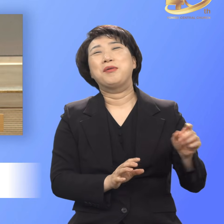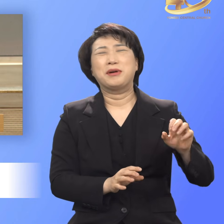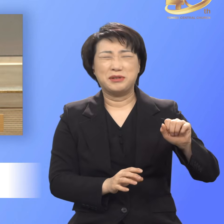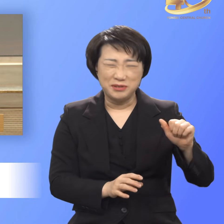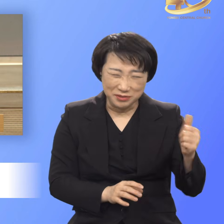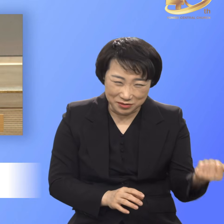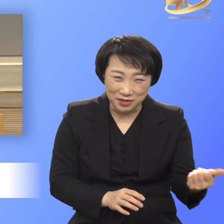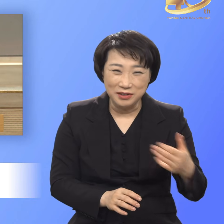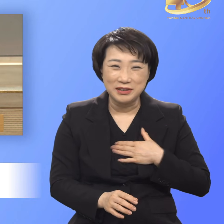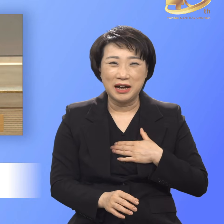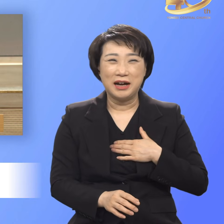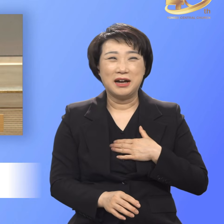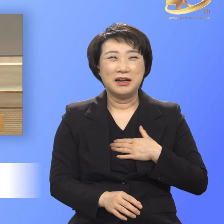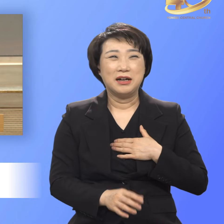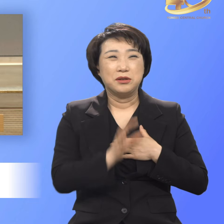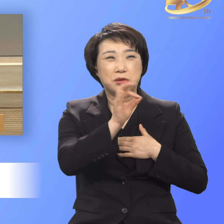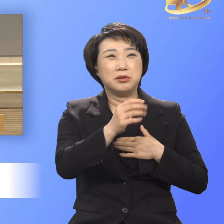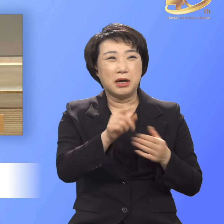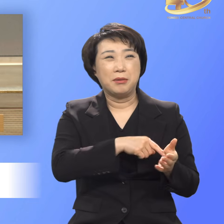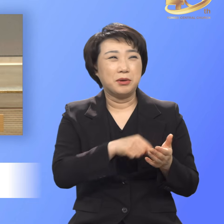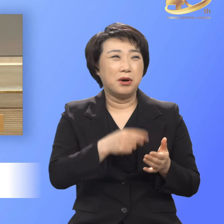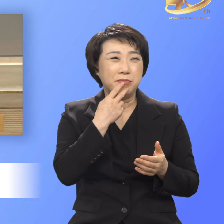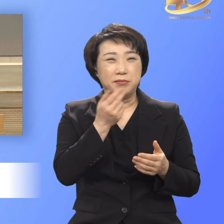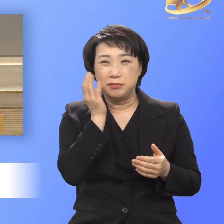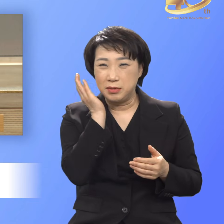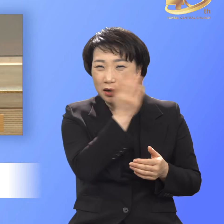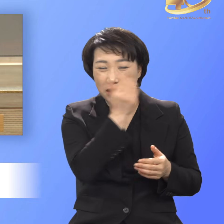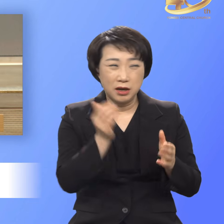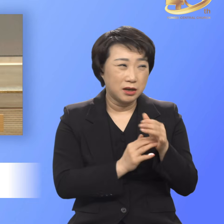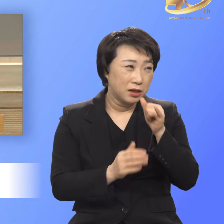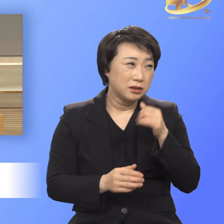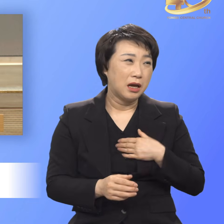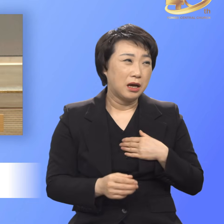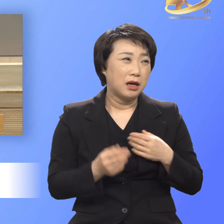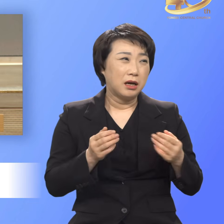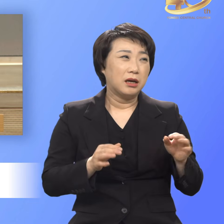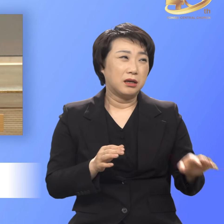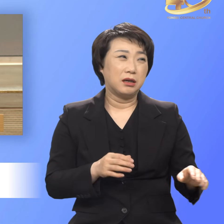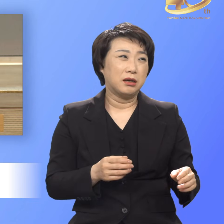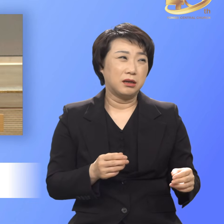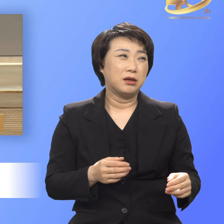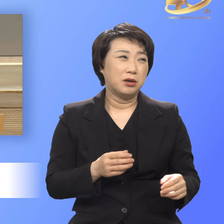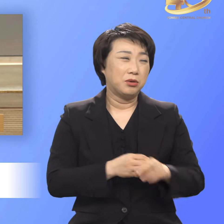참, 그 사람은 나보다 더 못한 사람이구나. 나는 그보다 낫으니 감사하다.